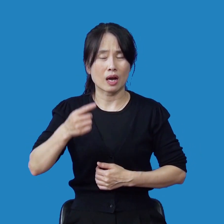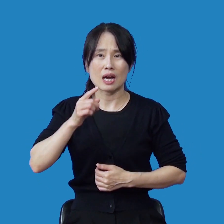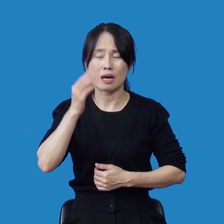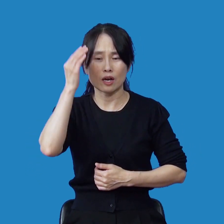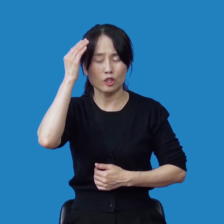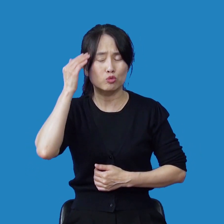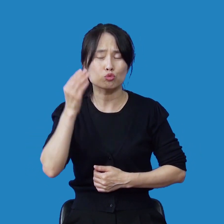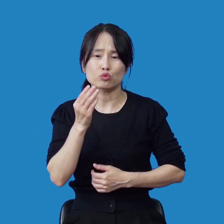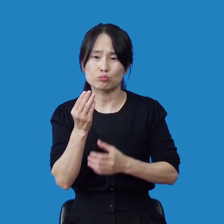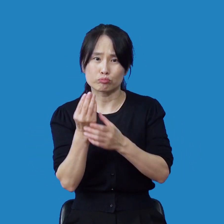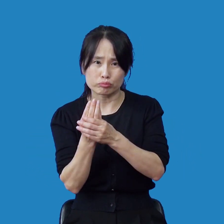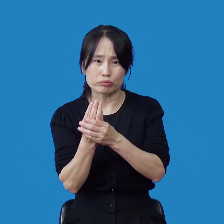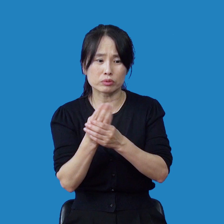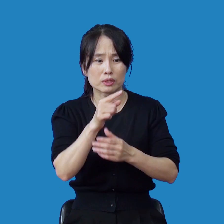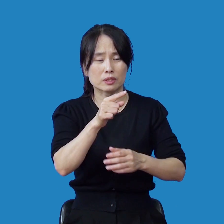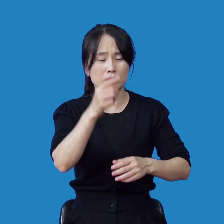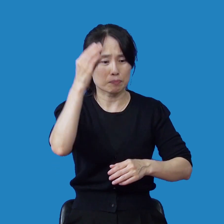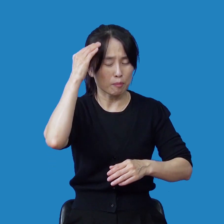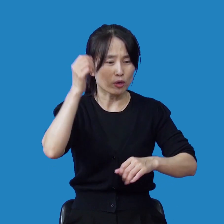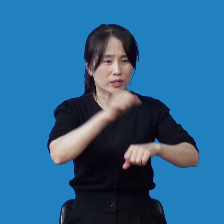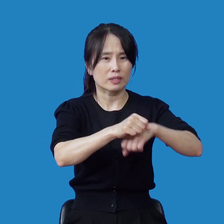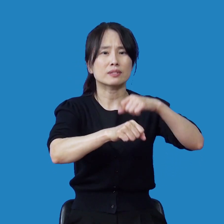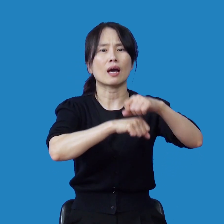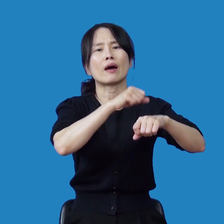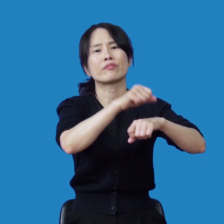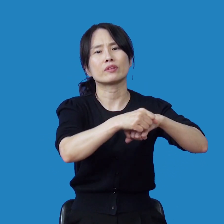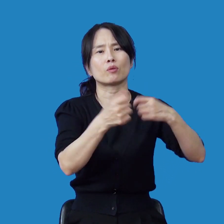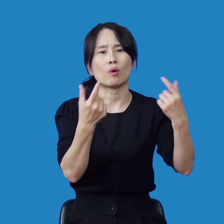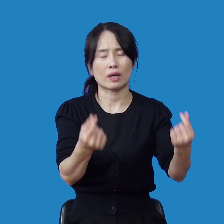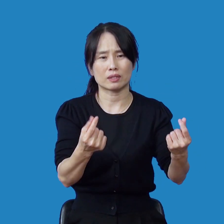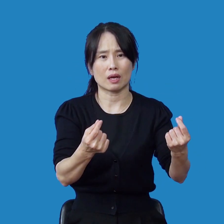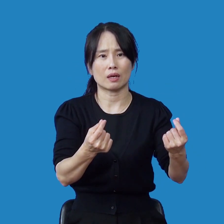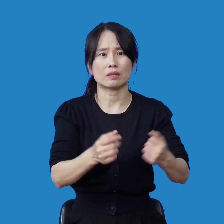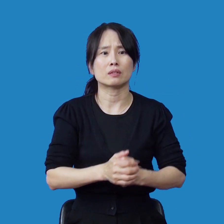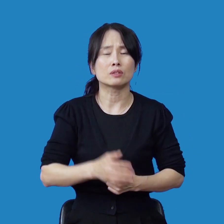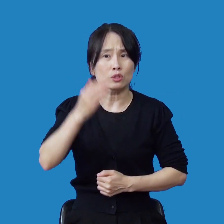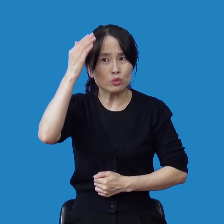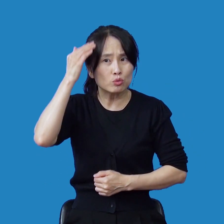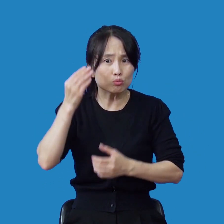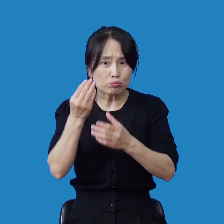쌓아 놓으리라. 숯불을 그 머리에 쌓는다 하는 말이 무슨